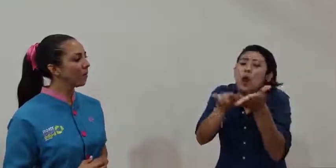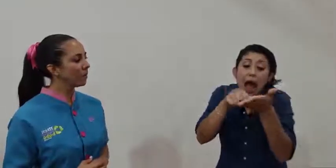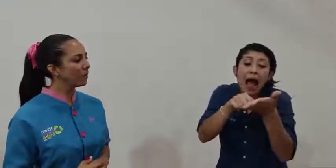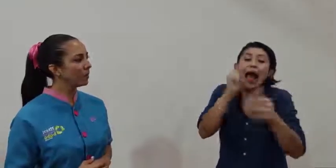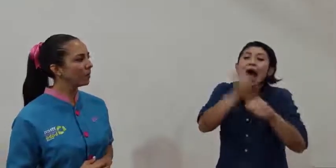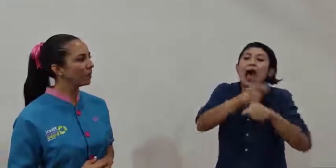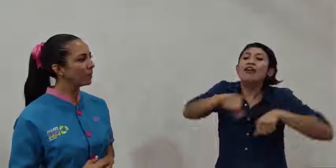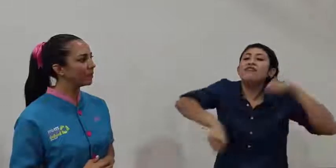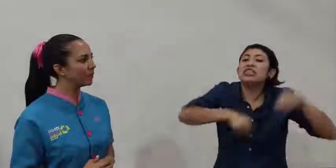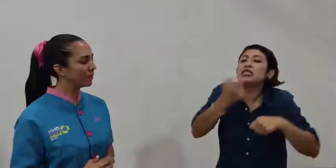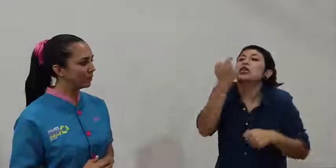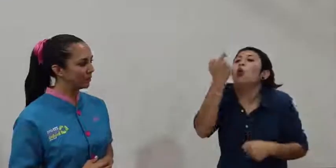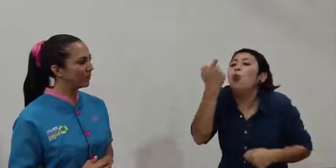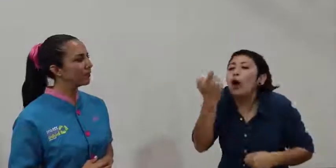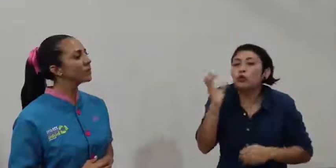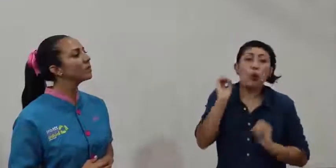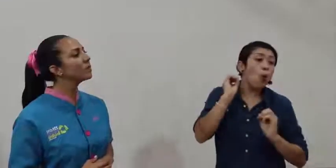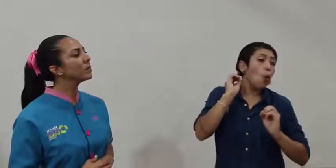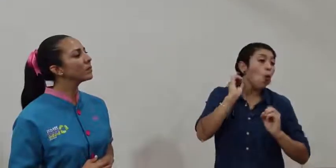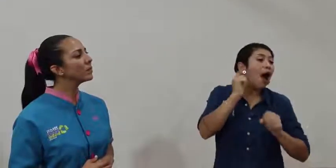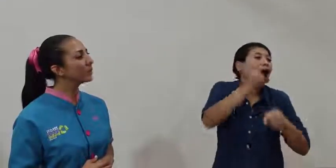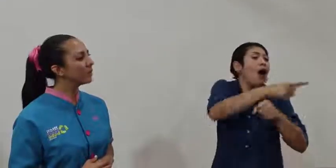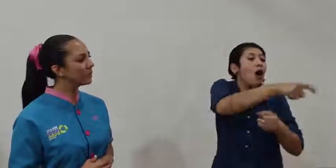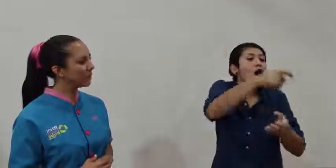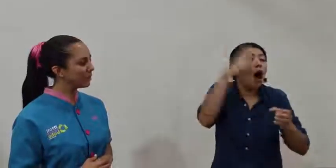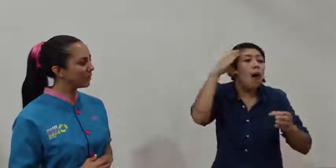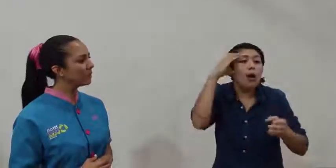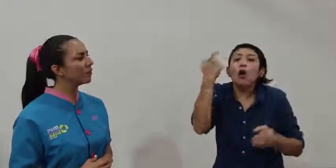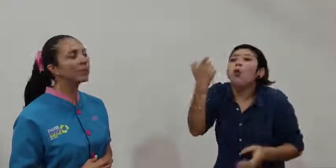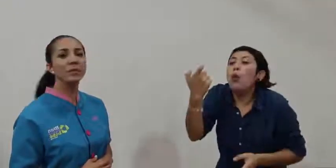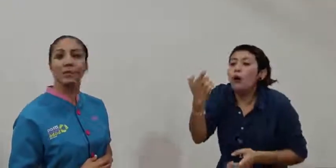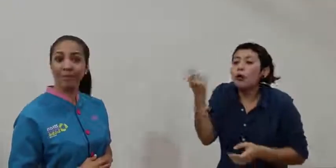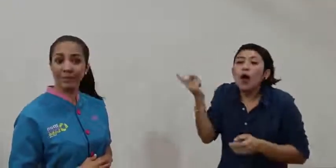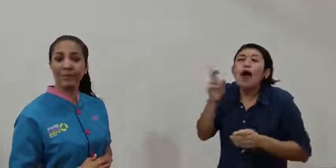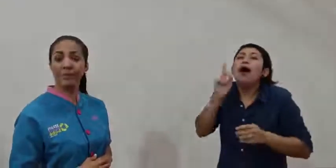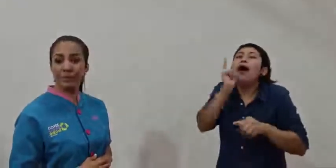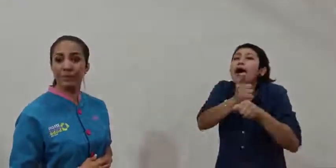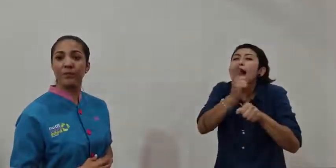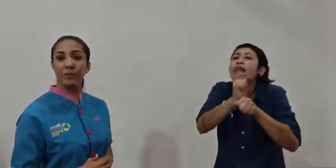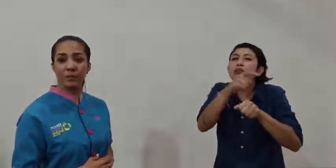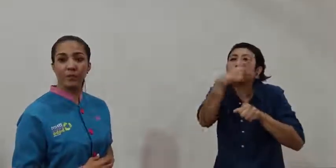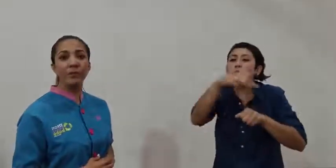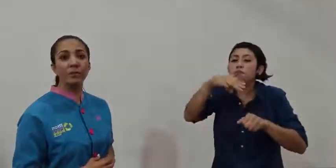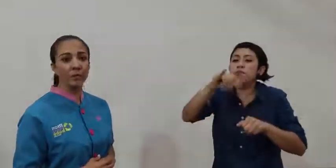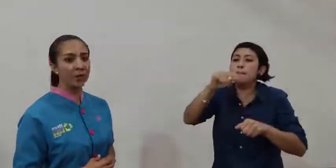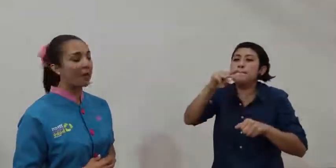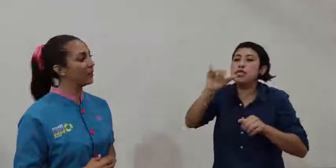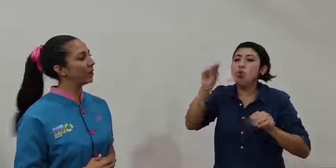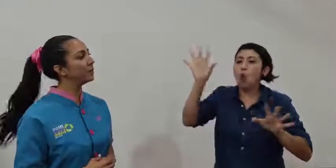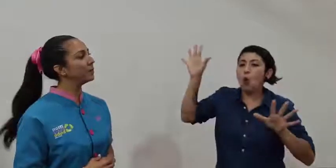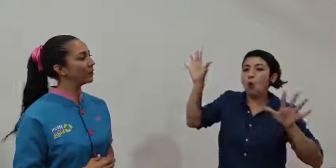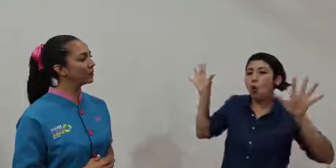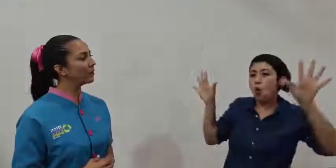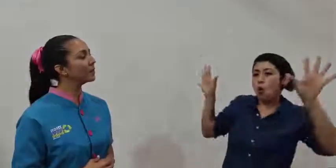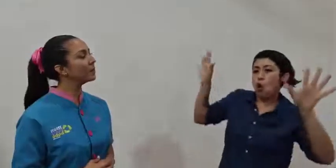por ejemplo, el abecedario o le puedes escribir a través de la escritura, Claro. también, ¿no? Si te